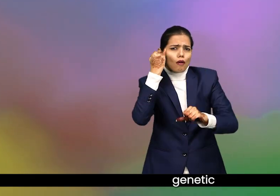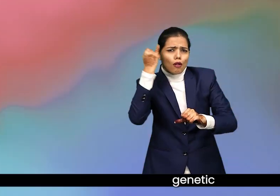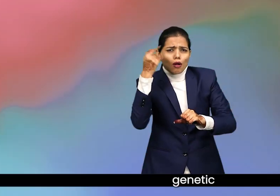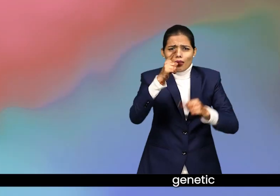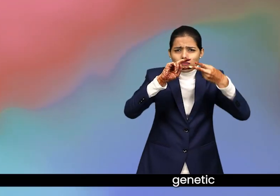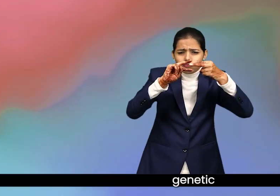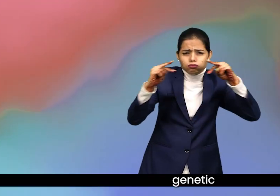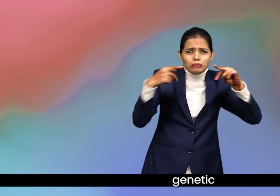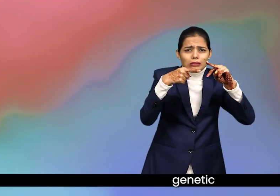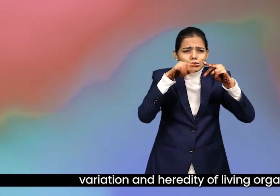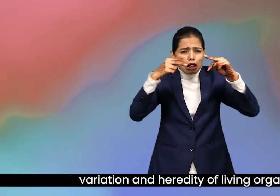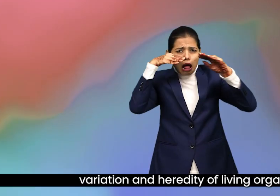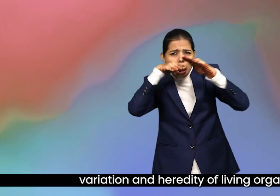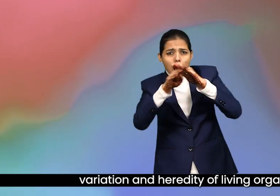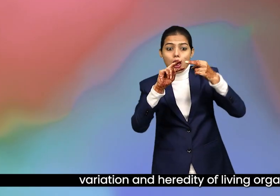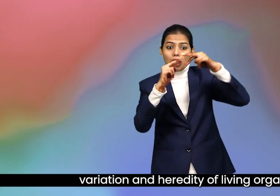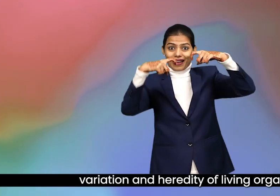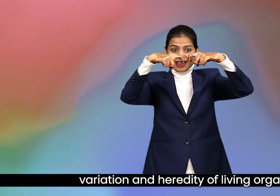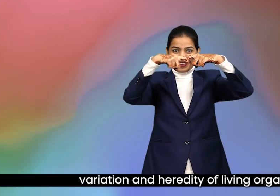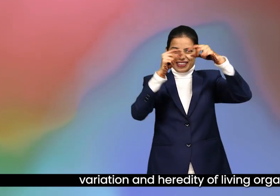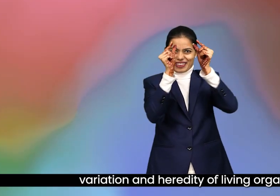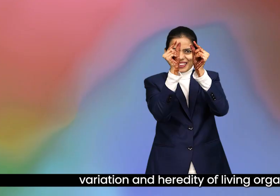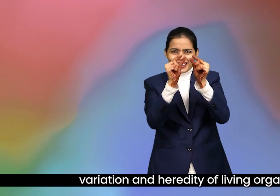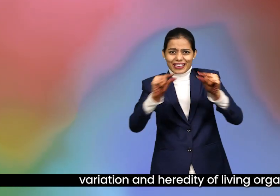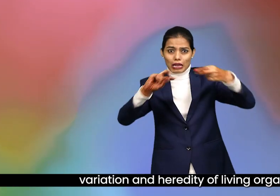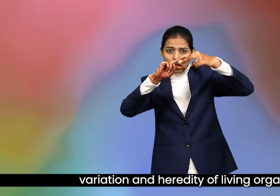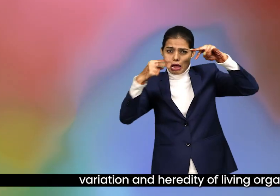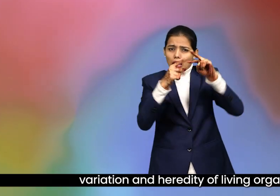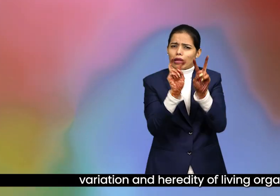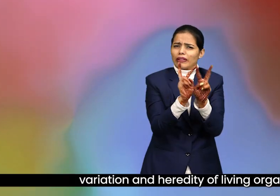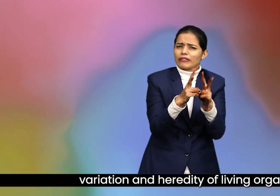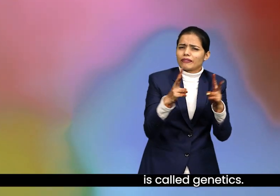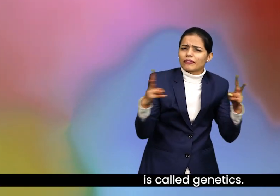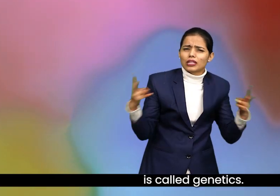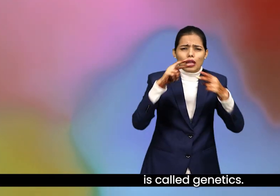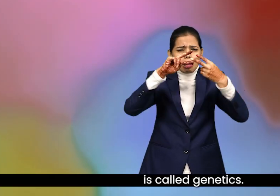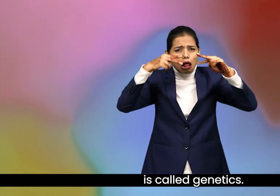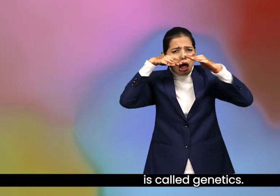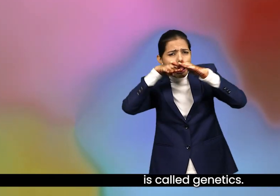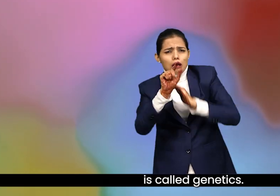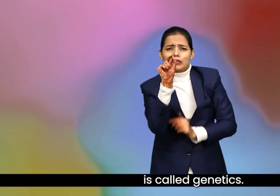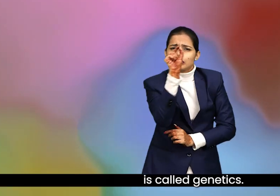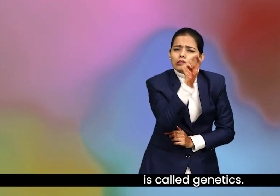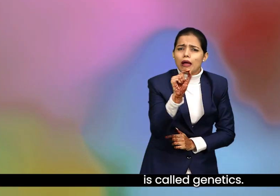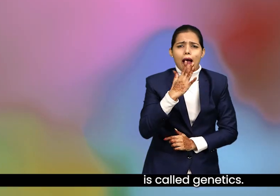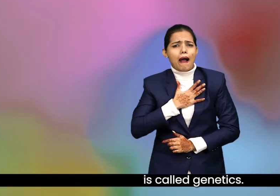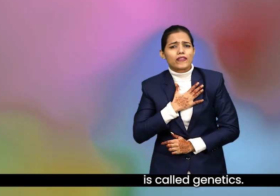உயிரினங்களின் பரம்பரை ஆகியவற்றை கையாளும் உயிரினங்களின் கிளை மரபியல் என்று அழைக்கப்படுகிறது.